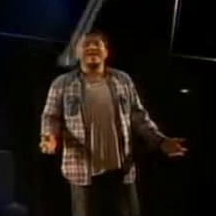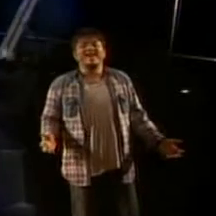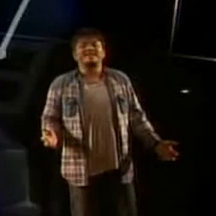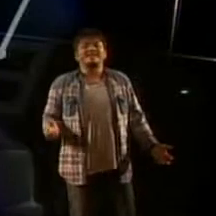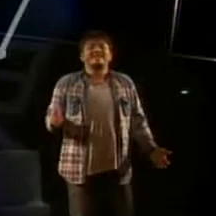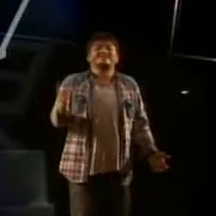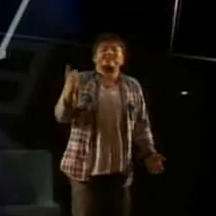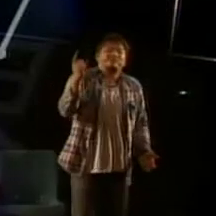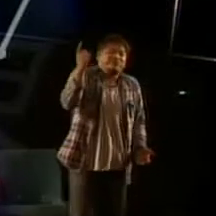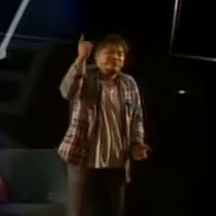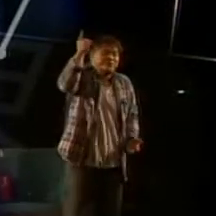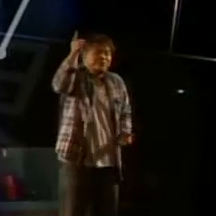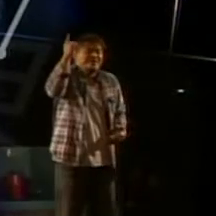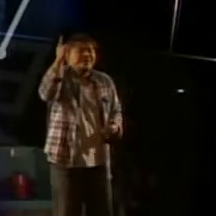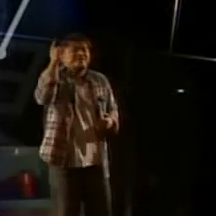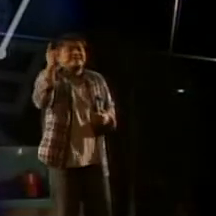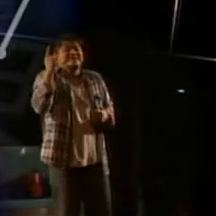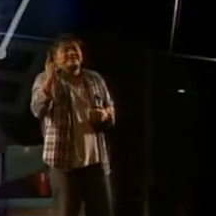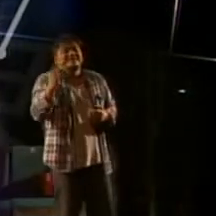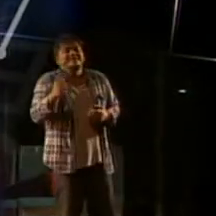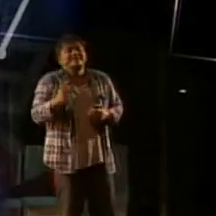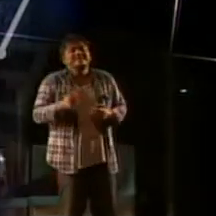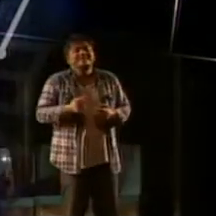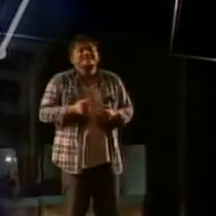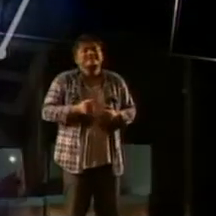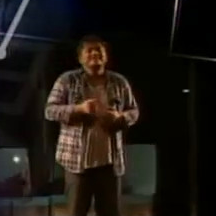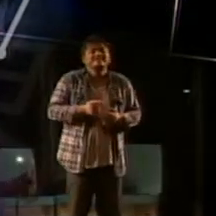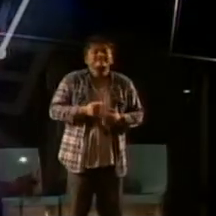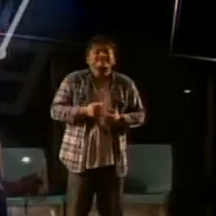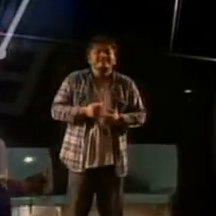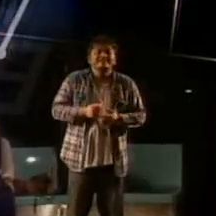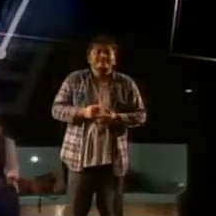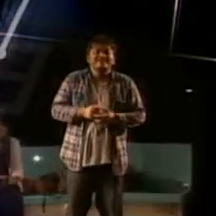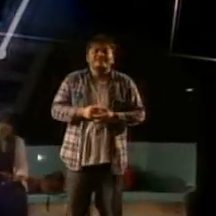单亲妈妈和醉汉困在雷雨交加的夜